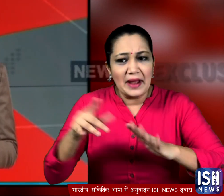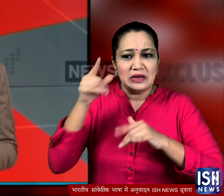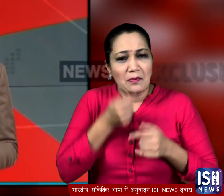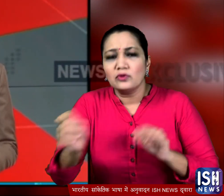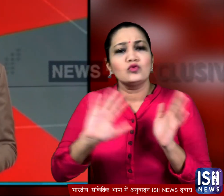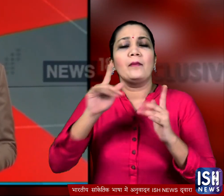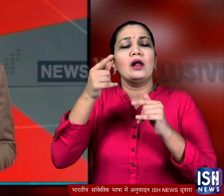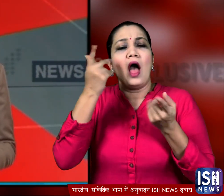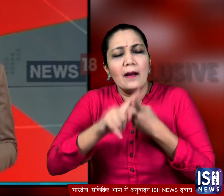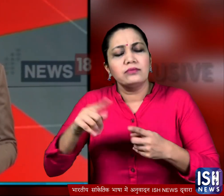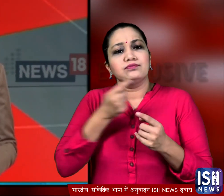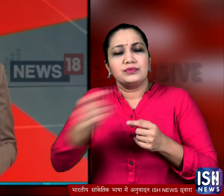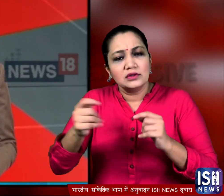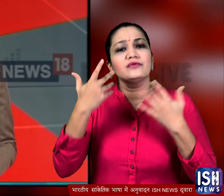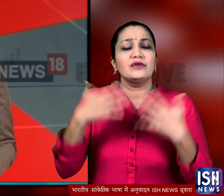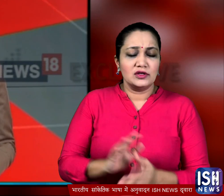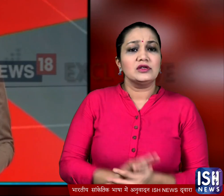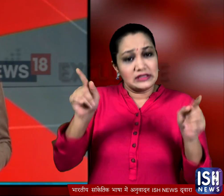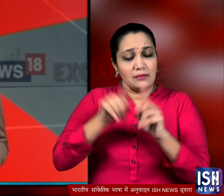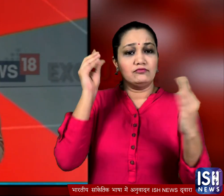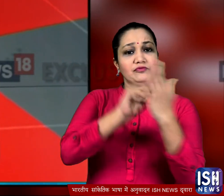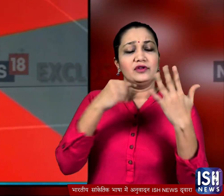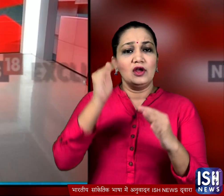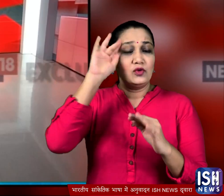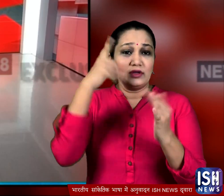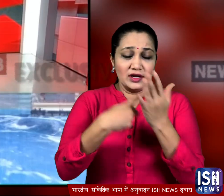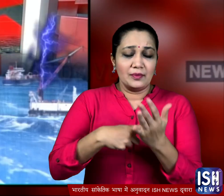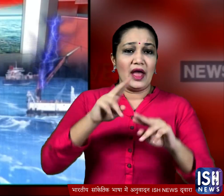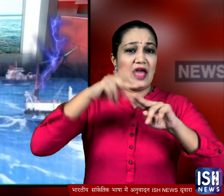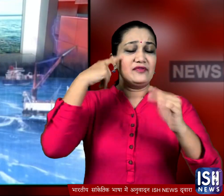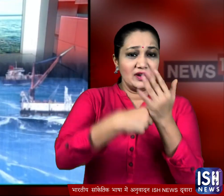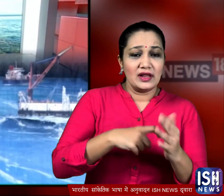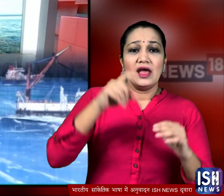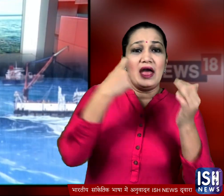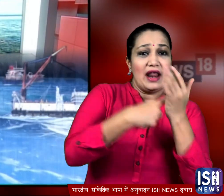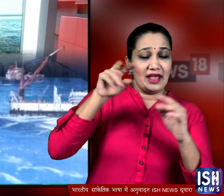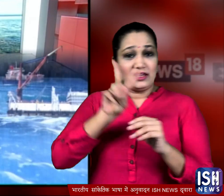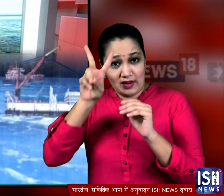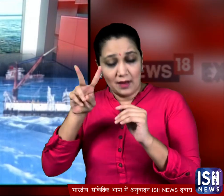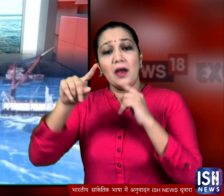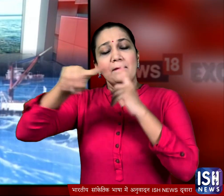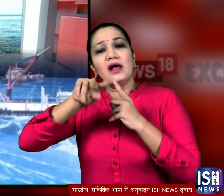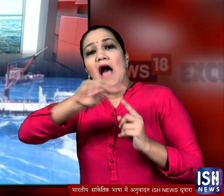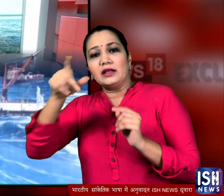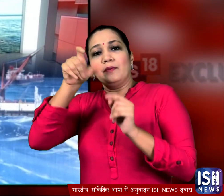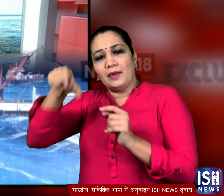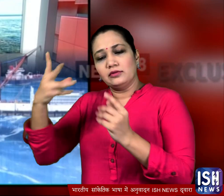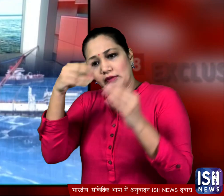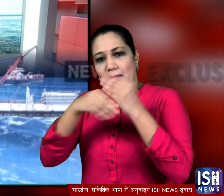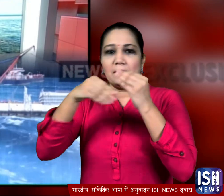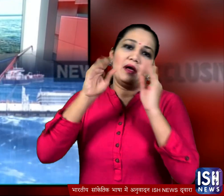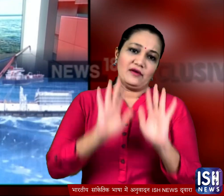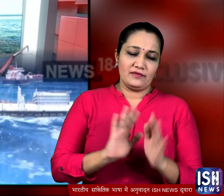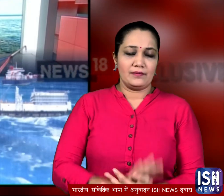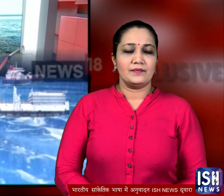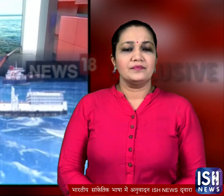हत्या का इल्जाम लगाया गया। न्यूज़ 18 के आशीष सिंह की रिपोर्ट है कि पुलिस की एफआईआर में कैप्टन राकेश बल्लभ समेत कुछ और लोगों को आरोपी बनाया